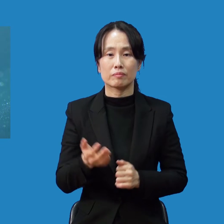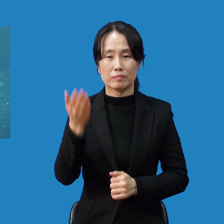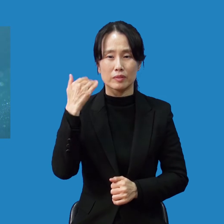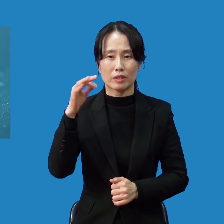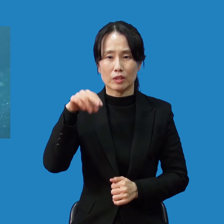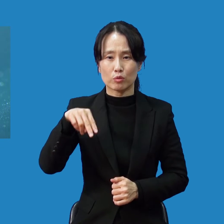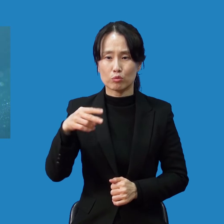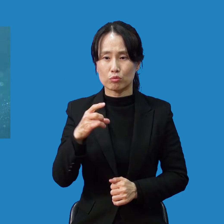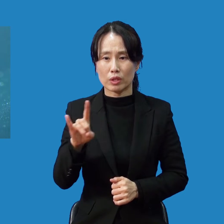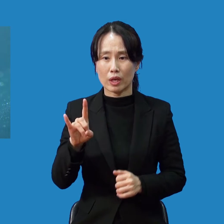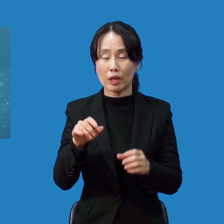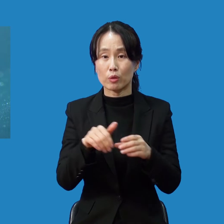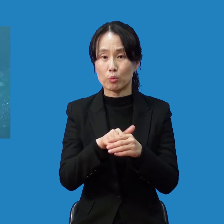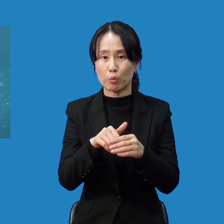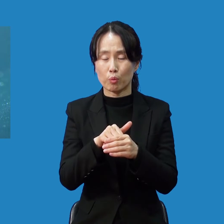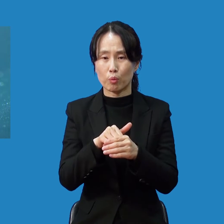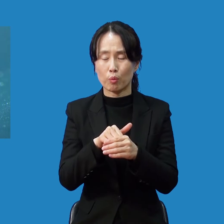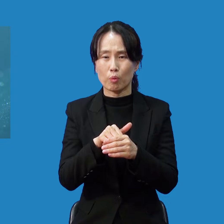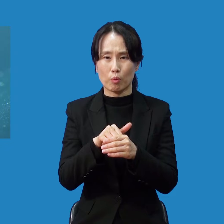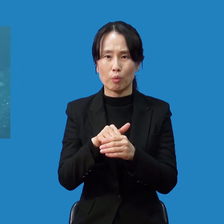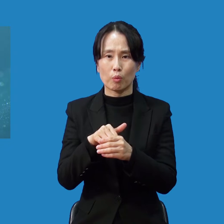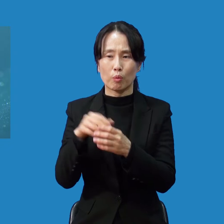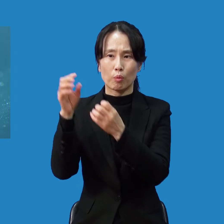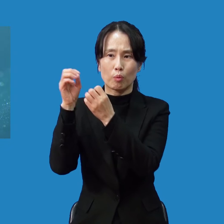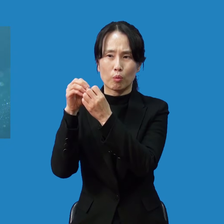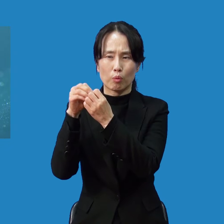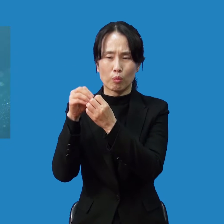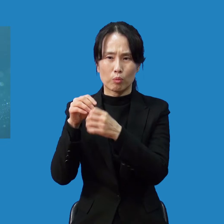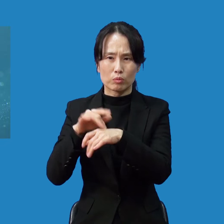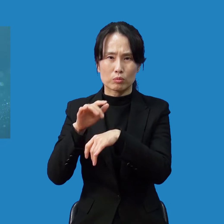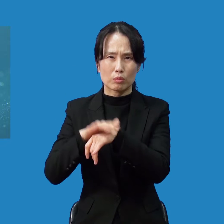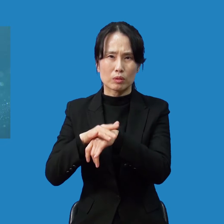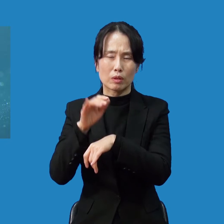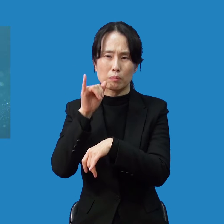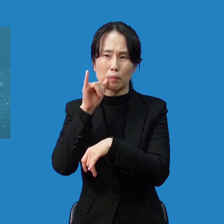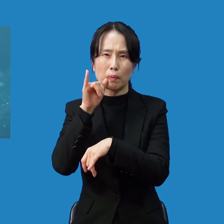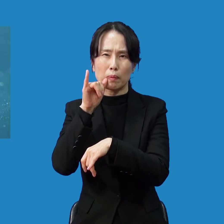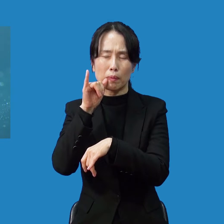유대교의 영향에서 완전히 자유롭지 못한 사람들이 있었습니다.